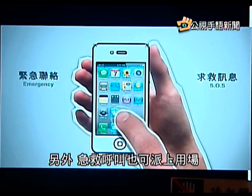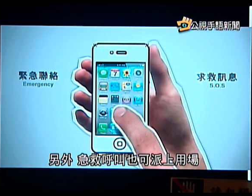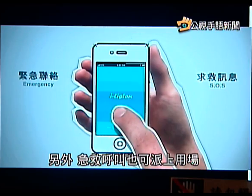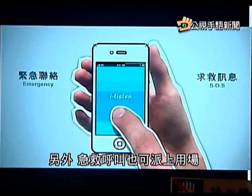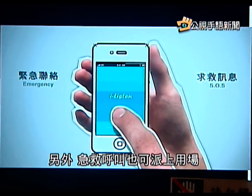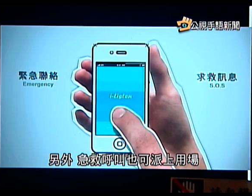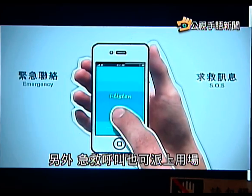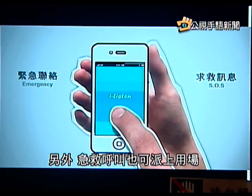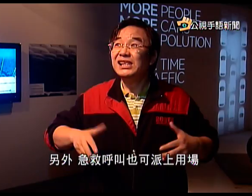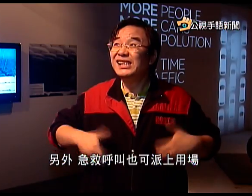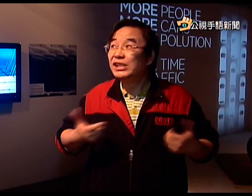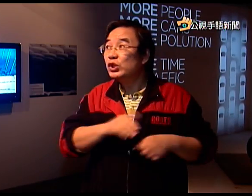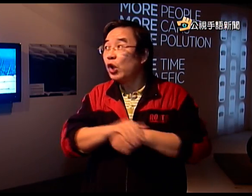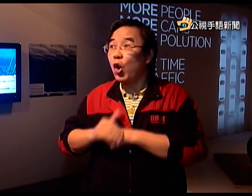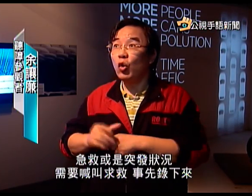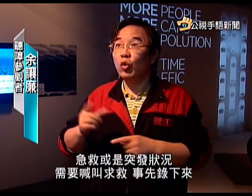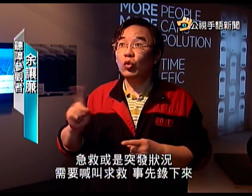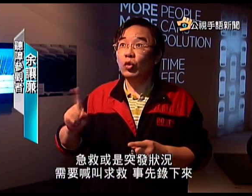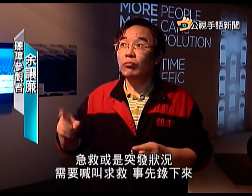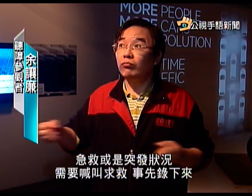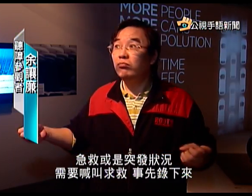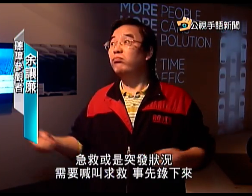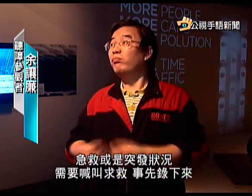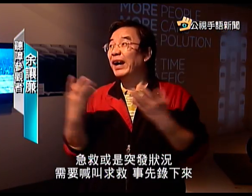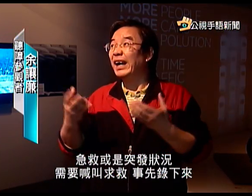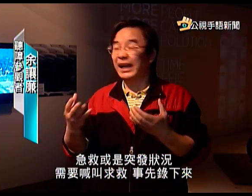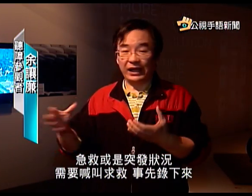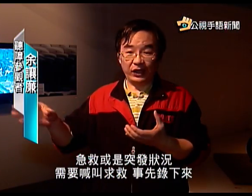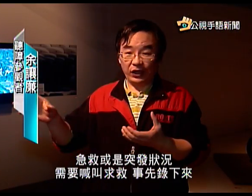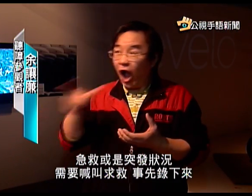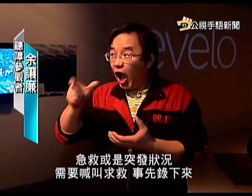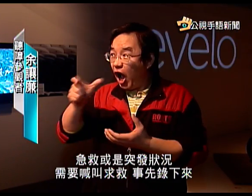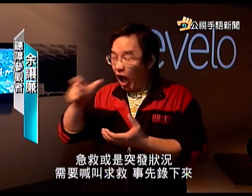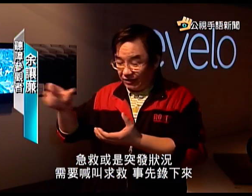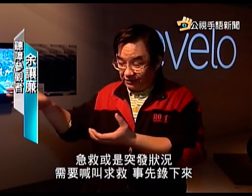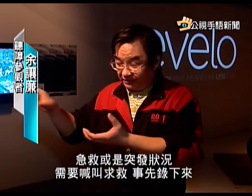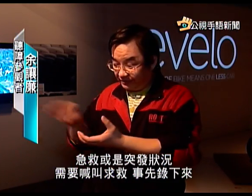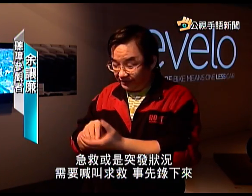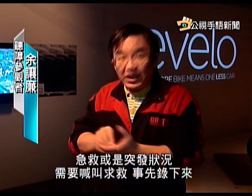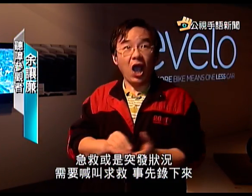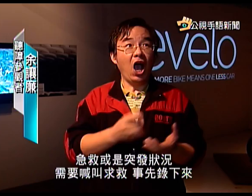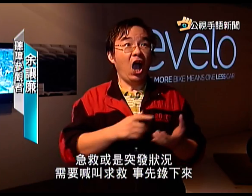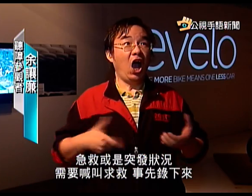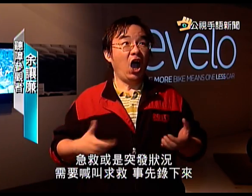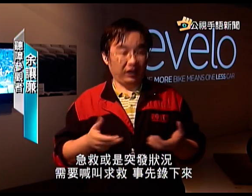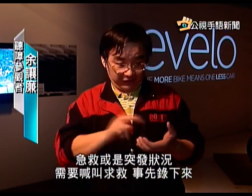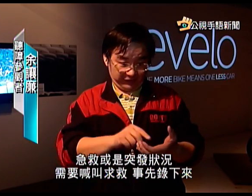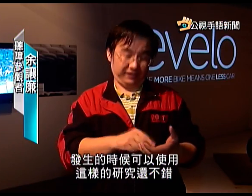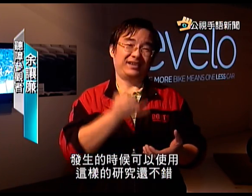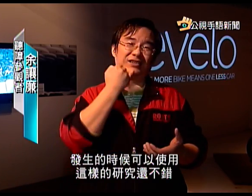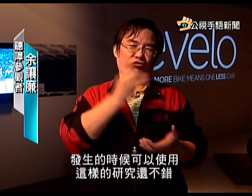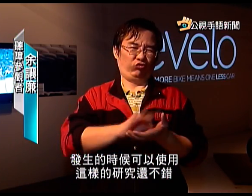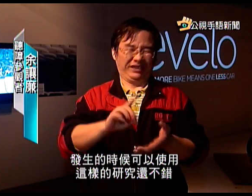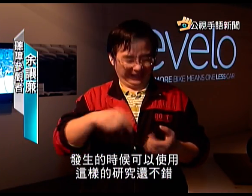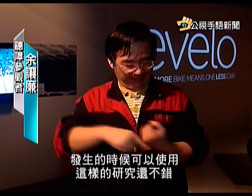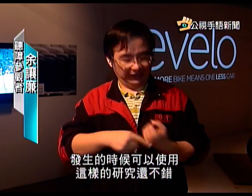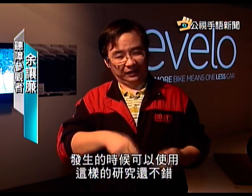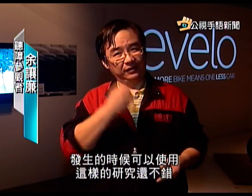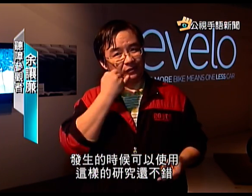派上用场。 急救或是突发状况需要喊叫求救，事先录下来，发生的时候可以使用，这样的研究